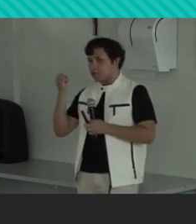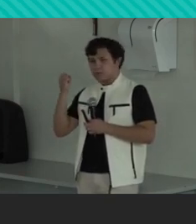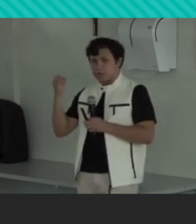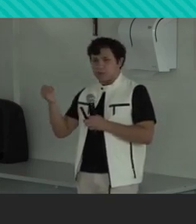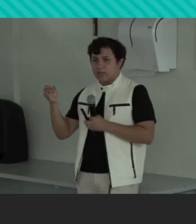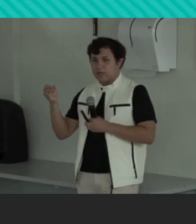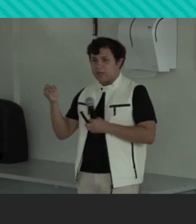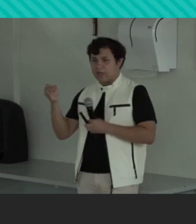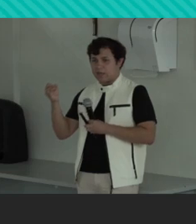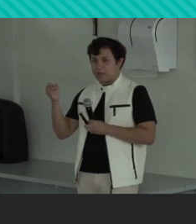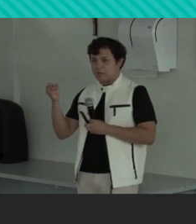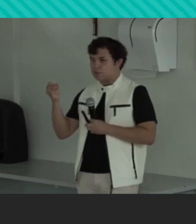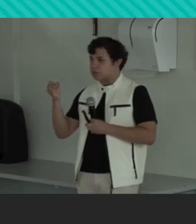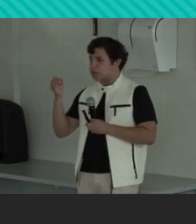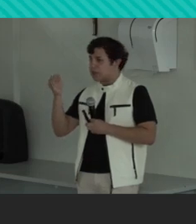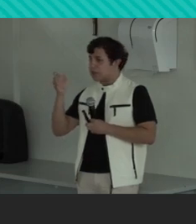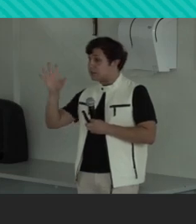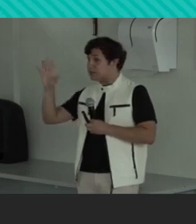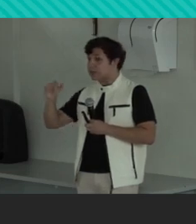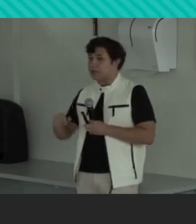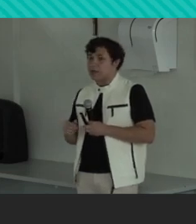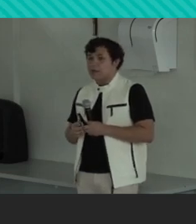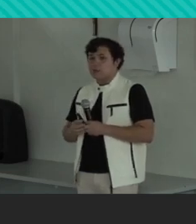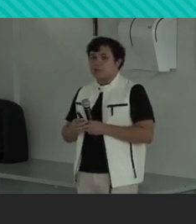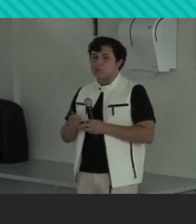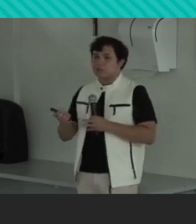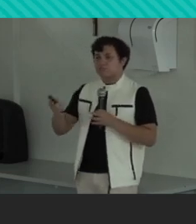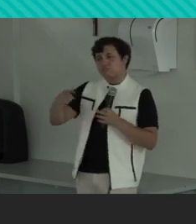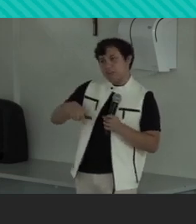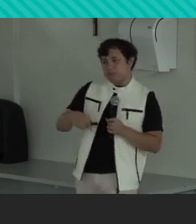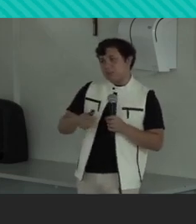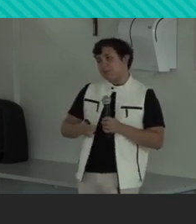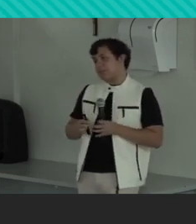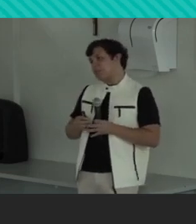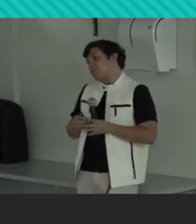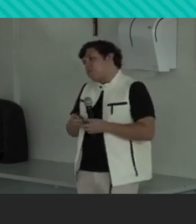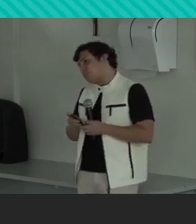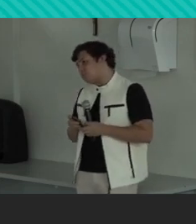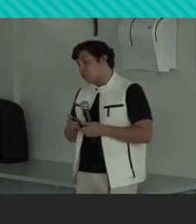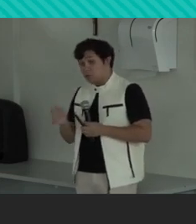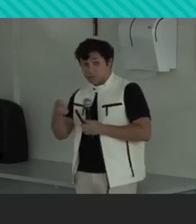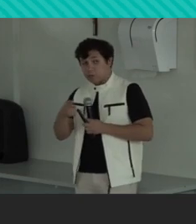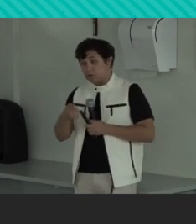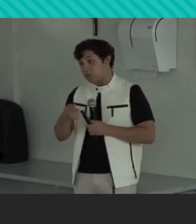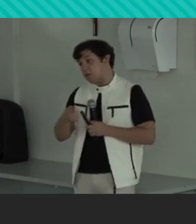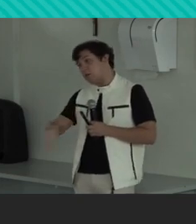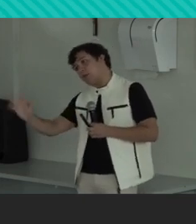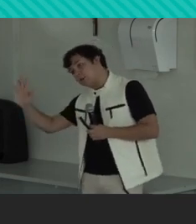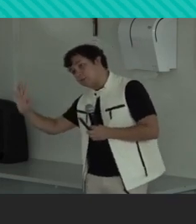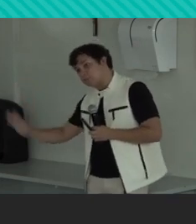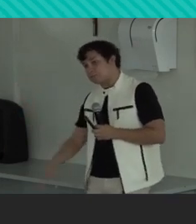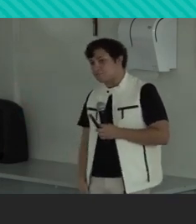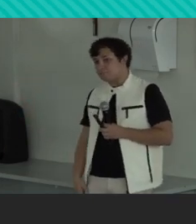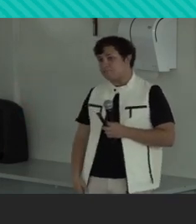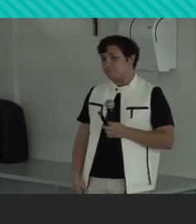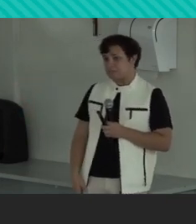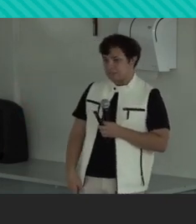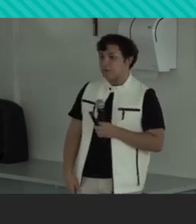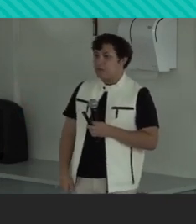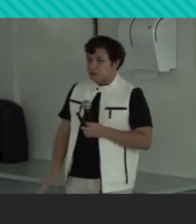no tiene seguro social, etcétera. Entonces, el intérprete dice, no, pues consigo un mejor trabajo, adiós, ¿no? Y